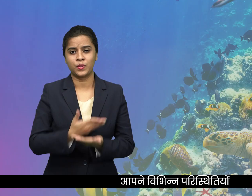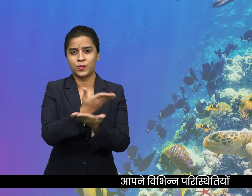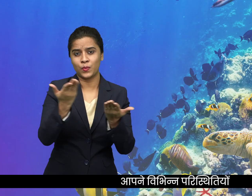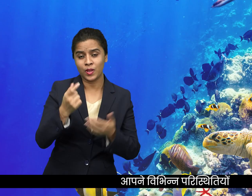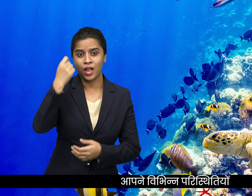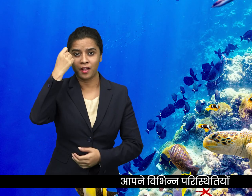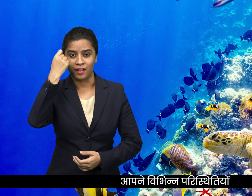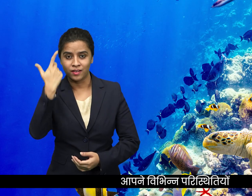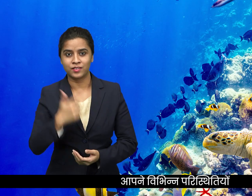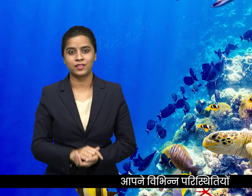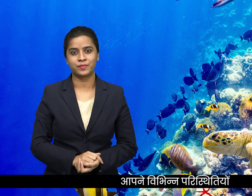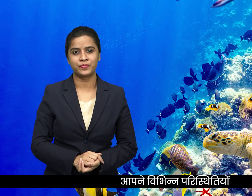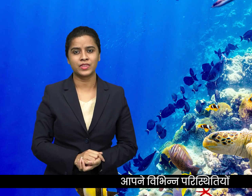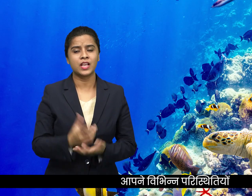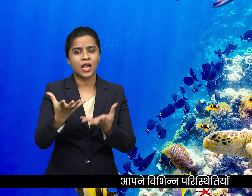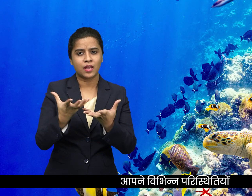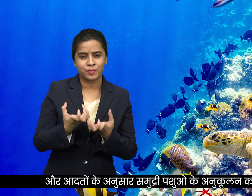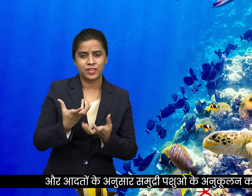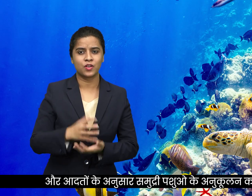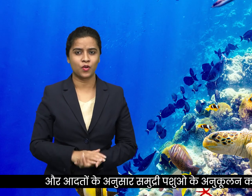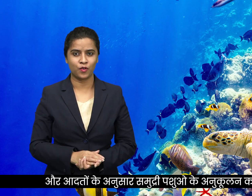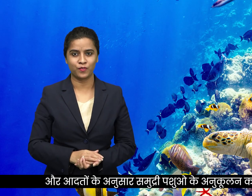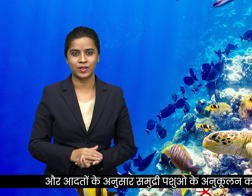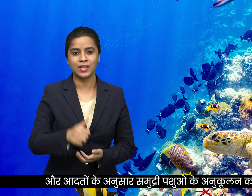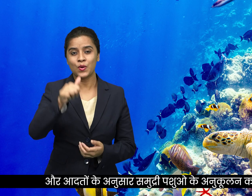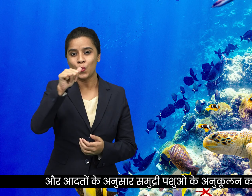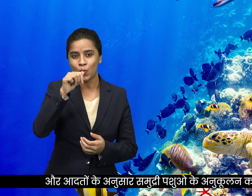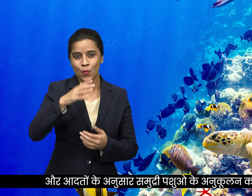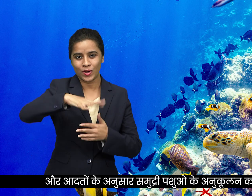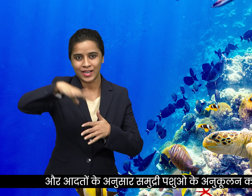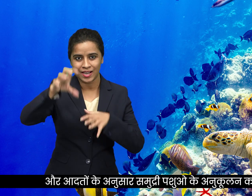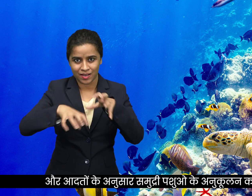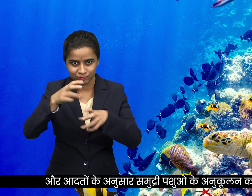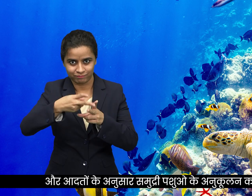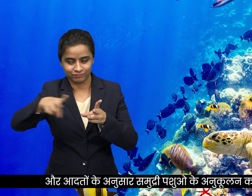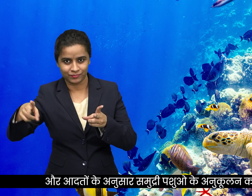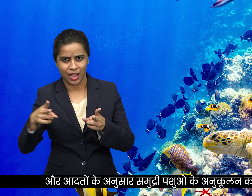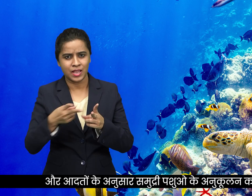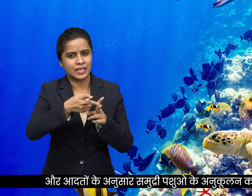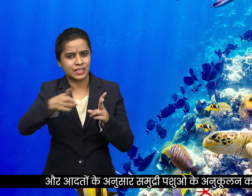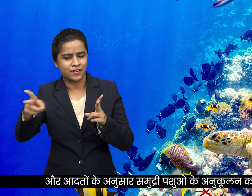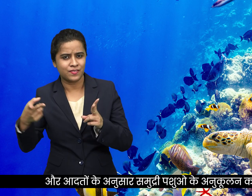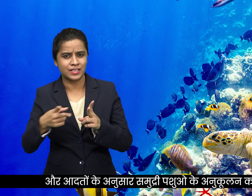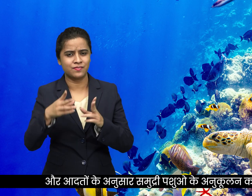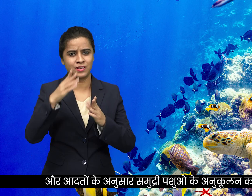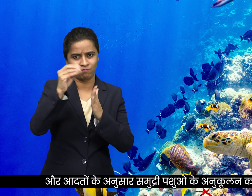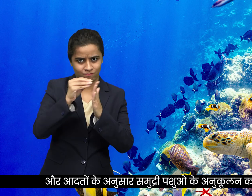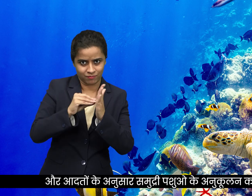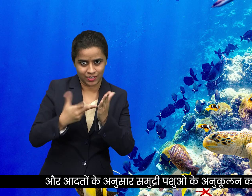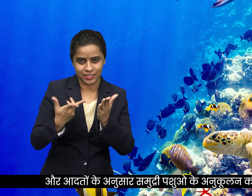चौथा, आपने विभिन्न परिस्थितियों और आदतों के अनुसार समुद्री पशुओं के अनुकूलन को भी समझा।